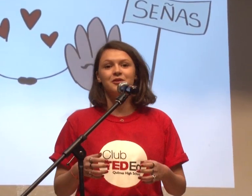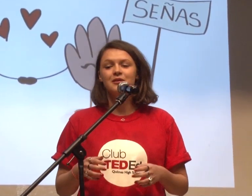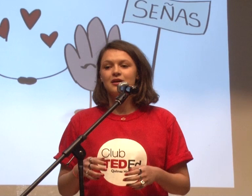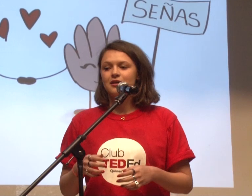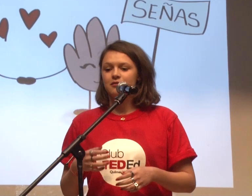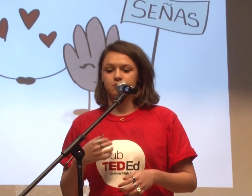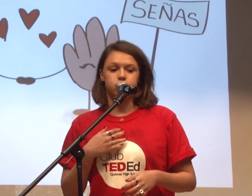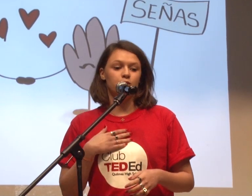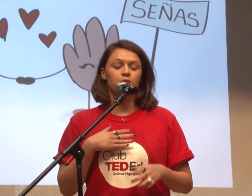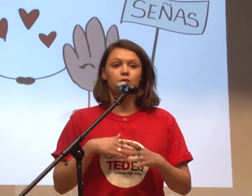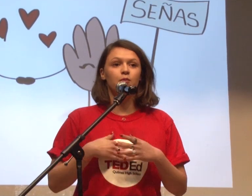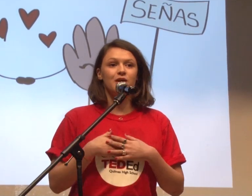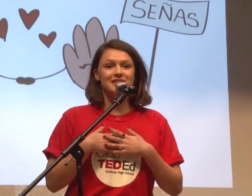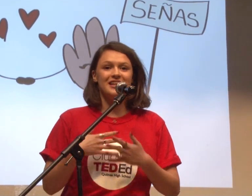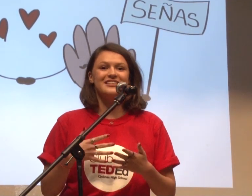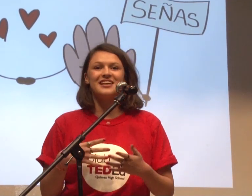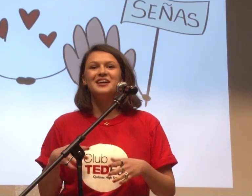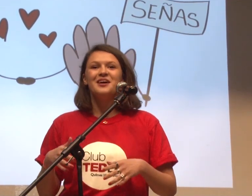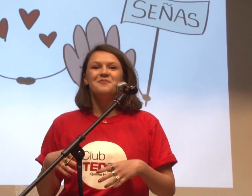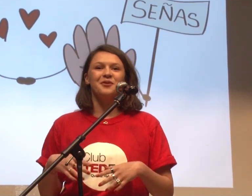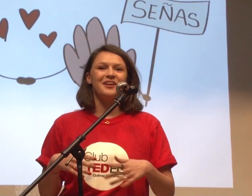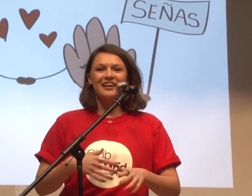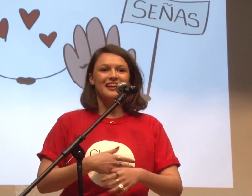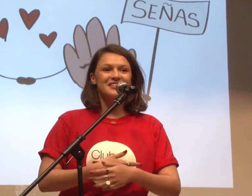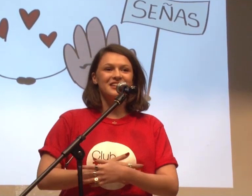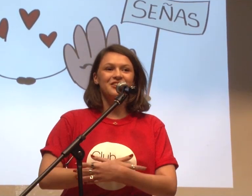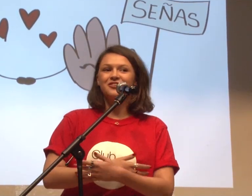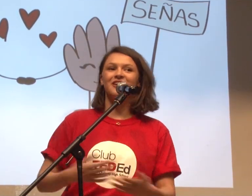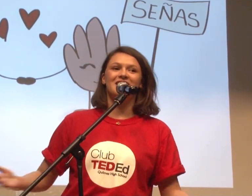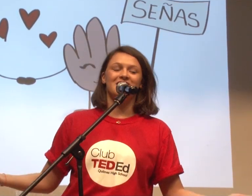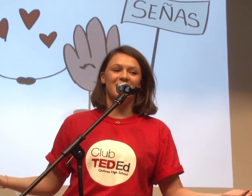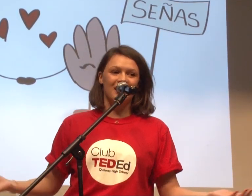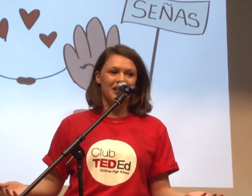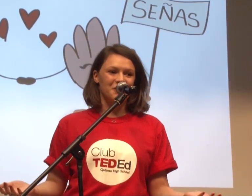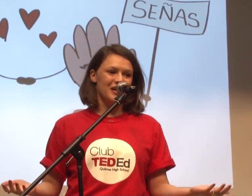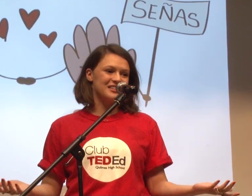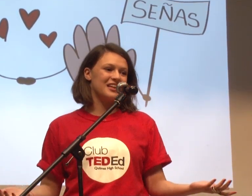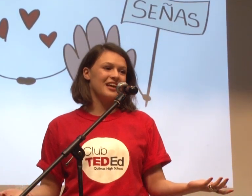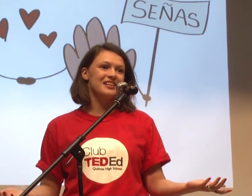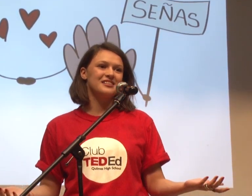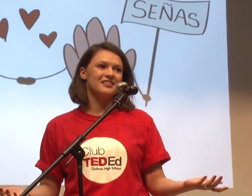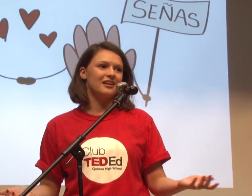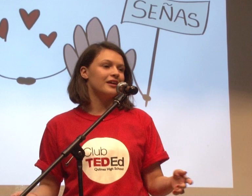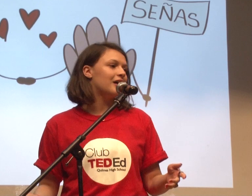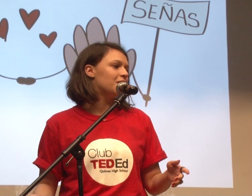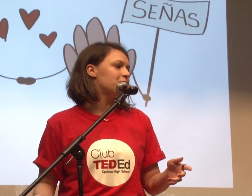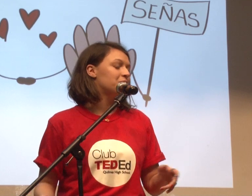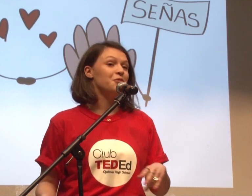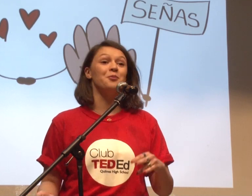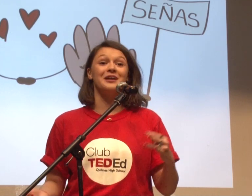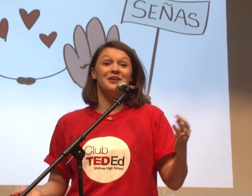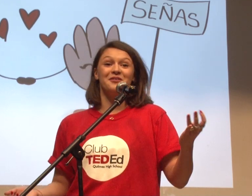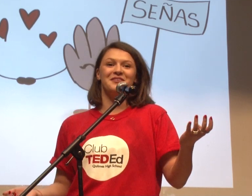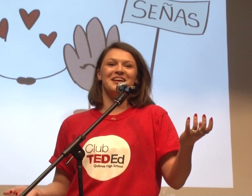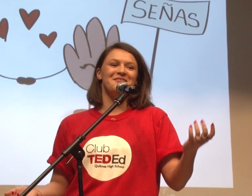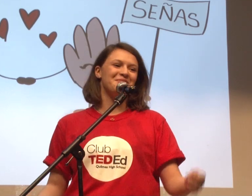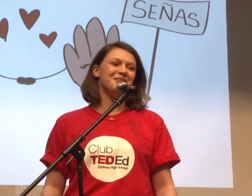como quisiese, podría estar haciendo toda esta charla en lenguaje de señas, que era mi objetivo final, pero